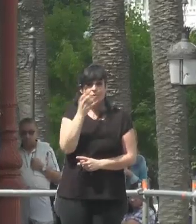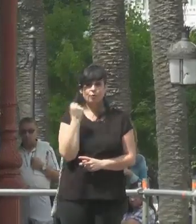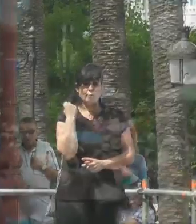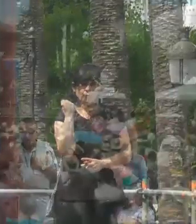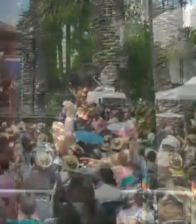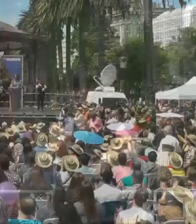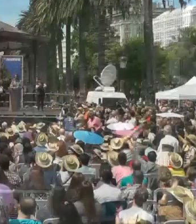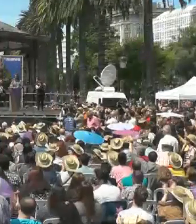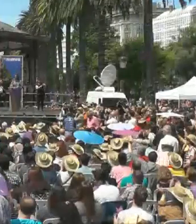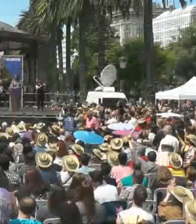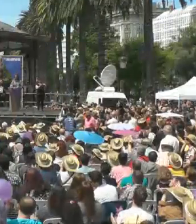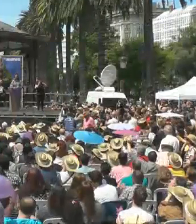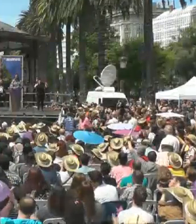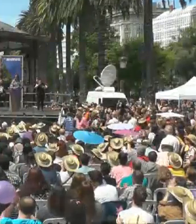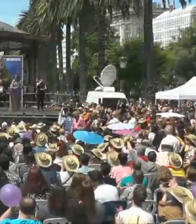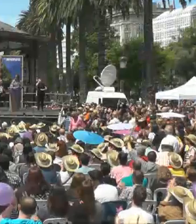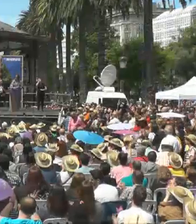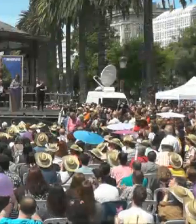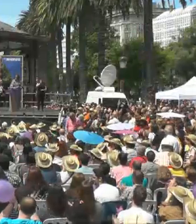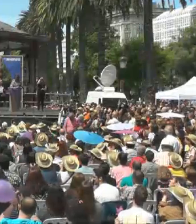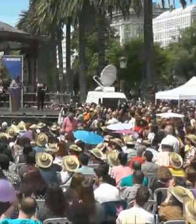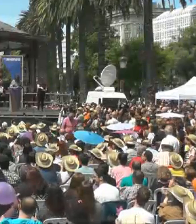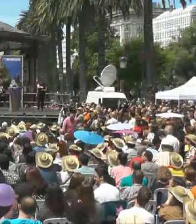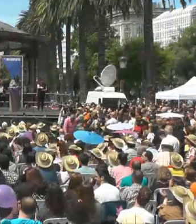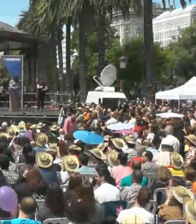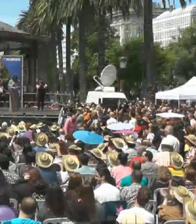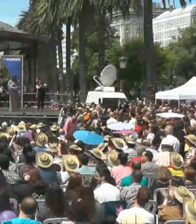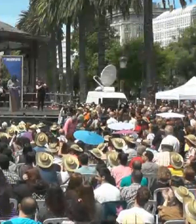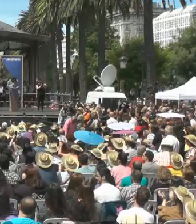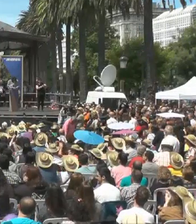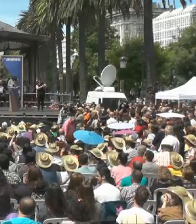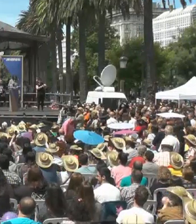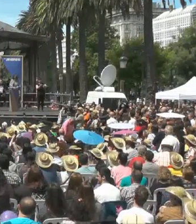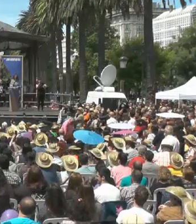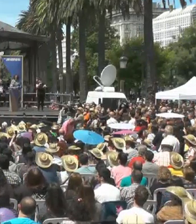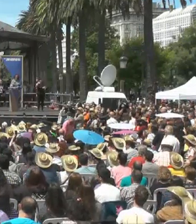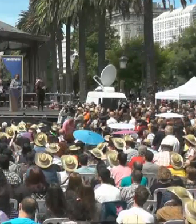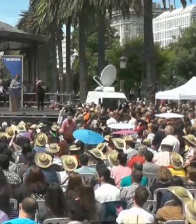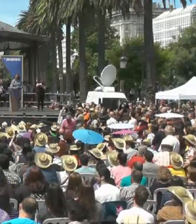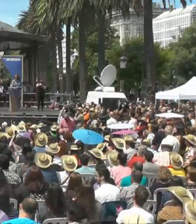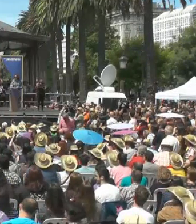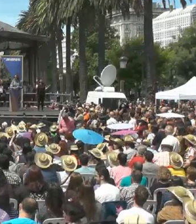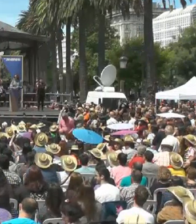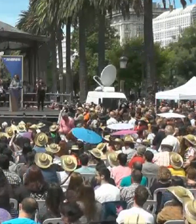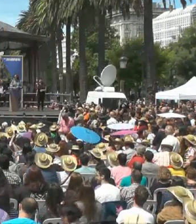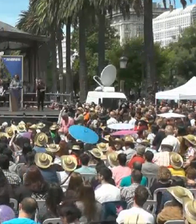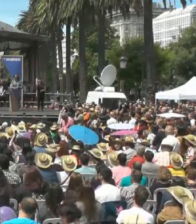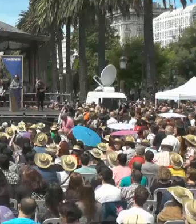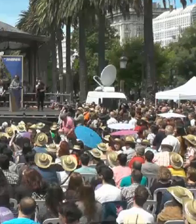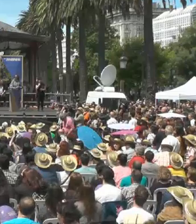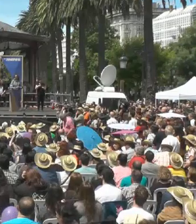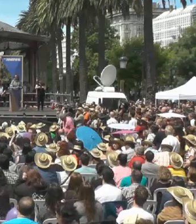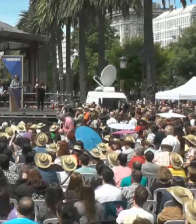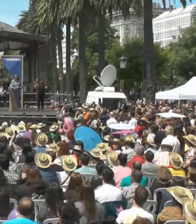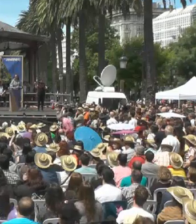das esquerdas do sur de Europa, dos estados do sur de Europa, claman por recuperar a soberanía perdida,